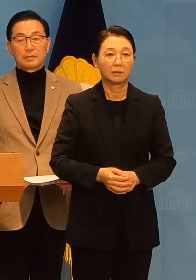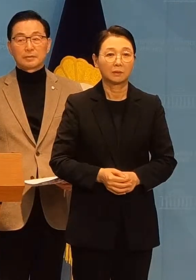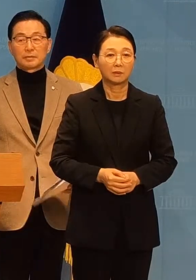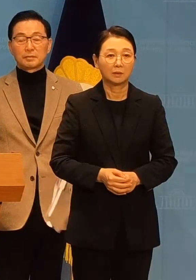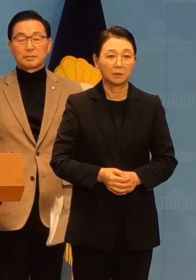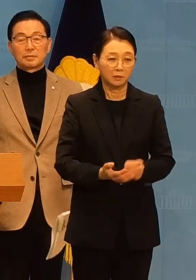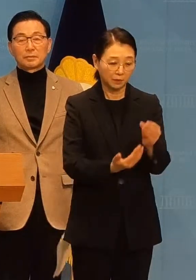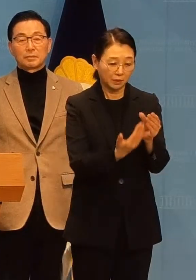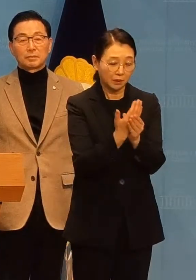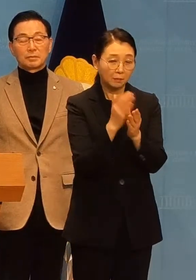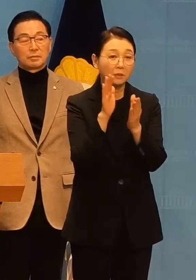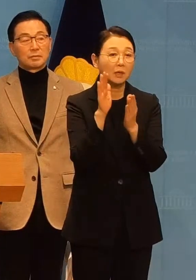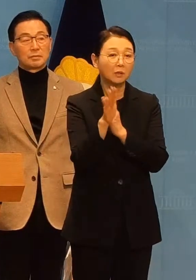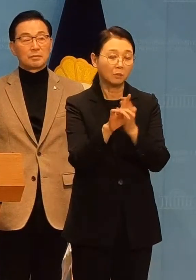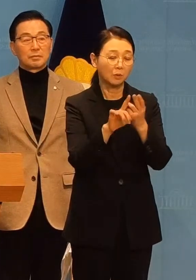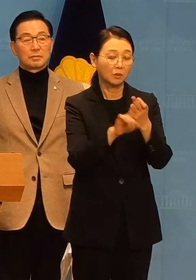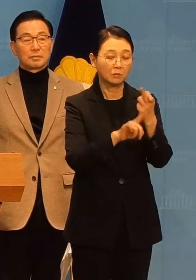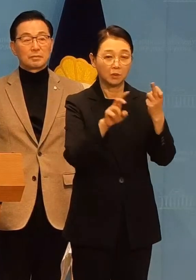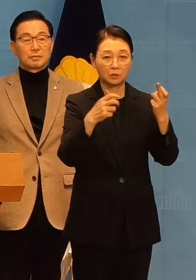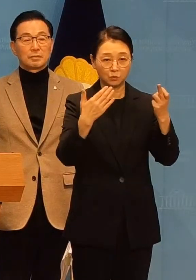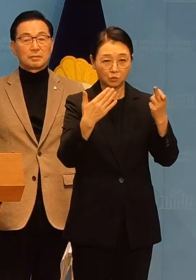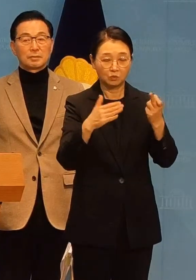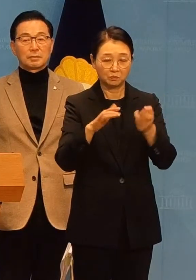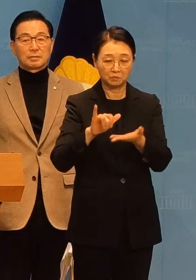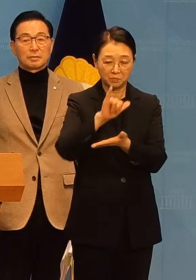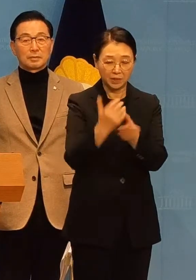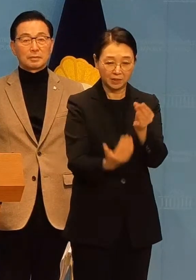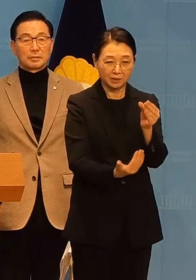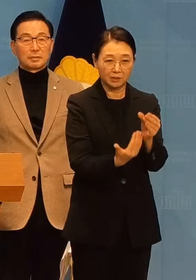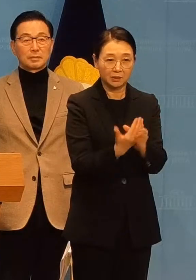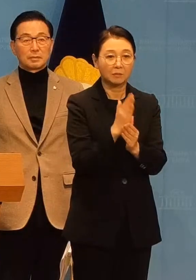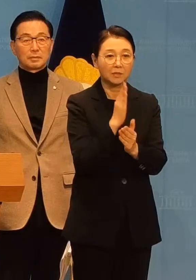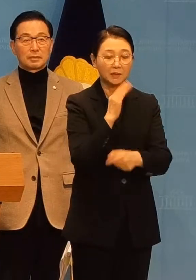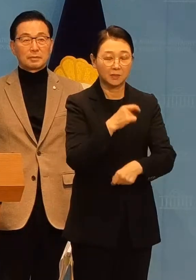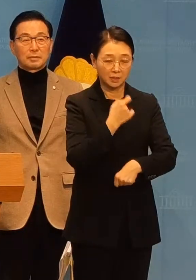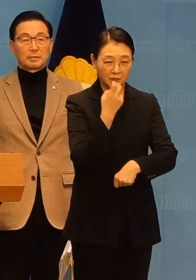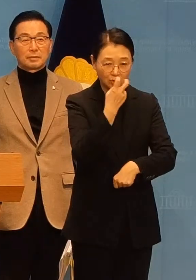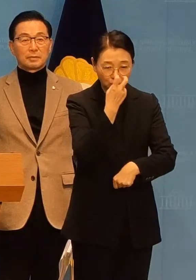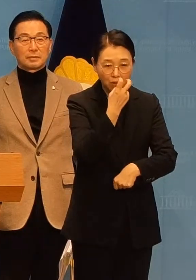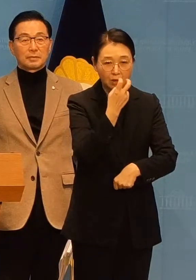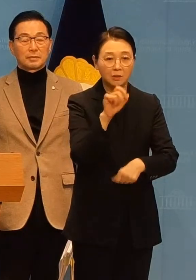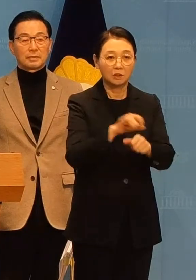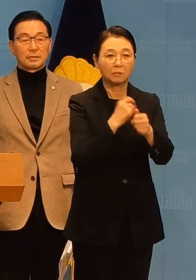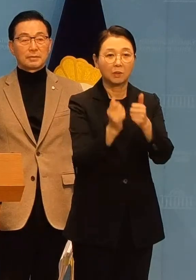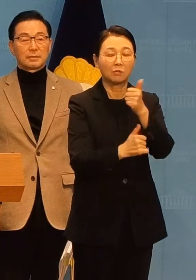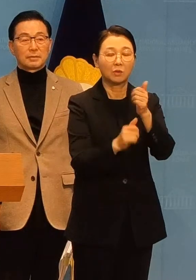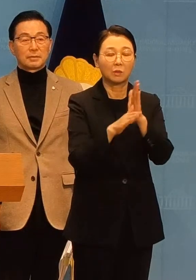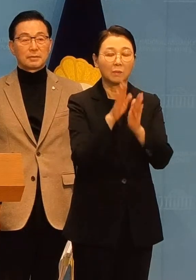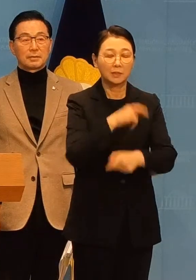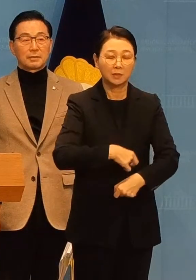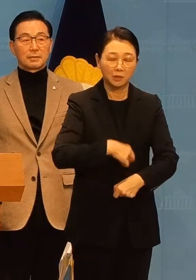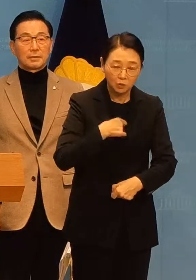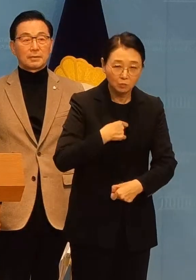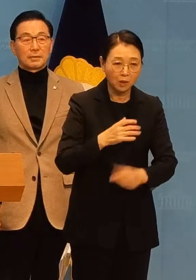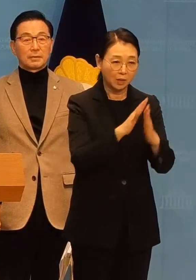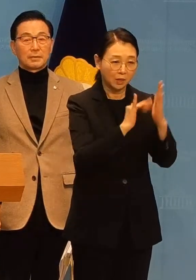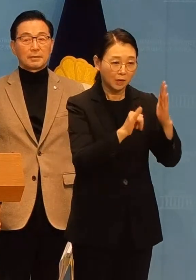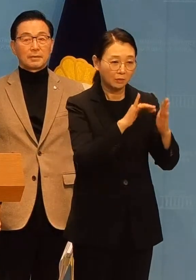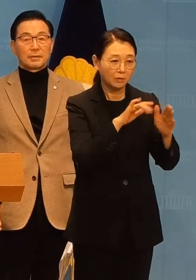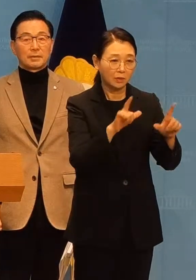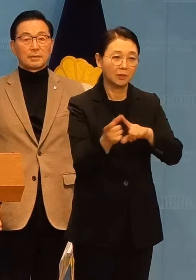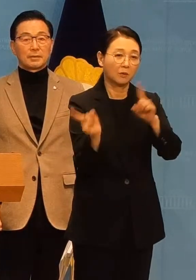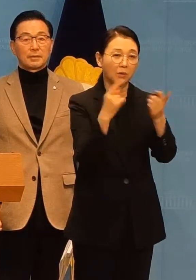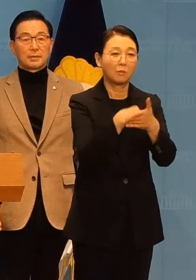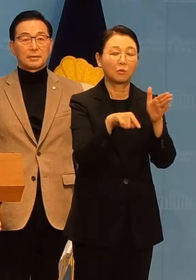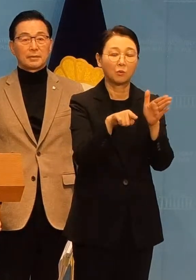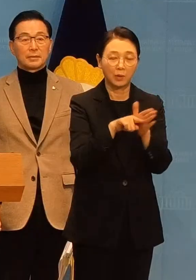이후 12월 29일 여객기 참사 진상규명 특위를 통해 진실규명 및 유족의 일상회복을 위한